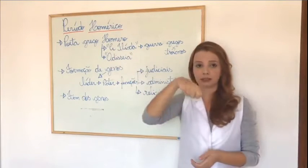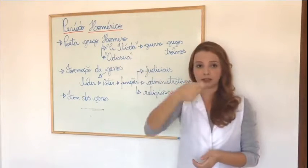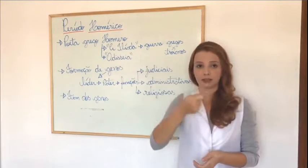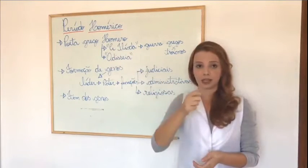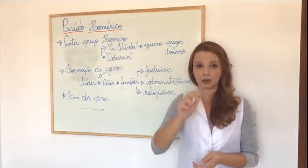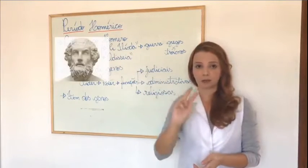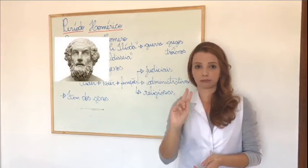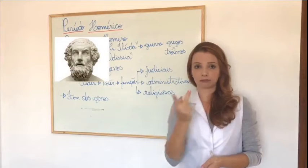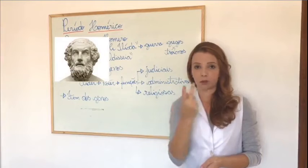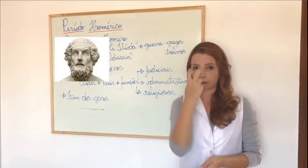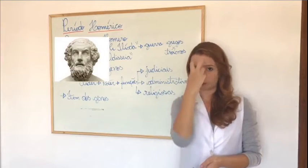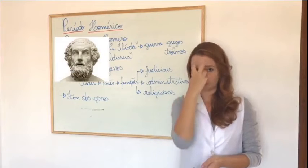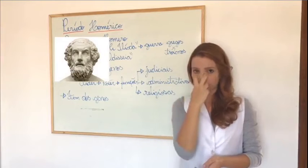Sinal: